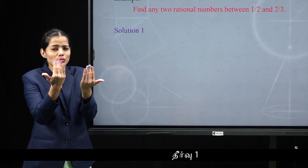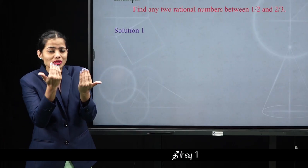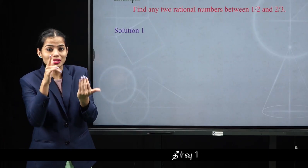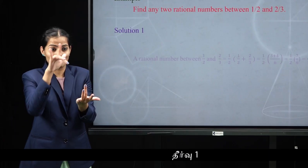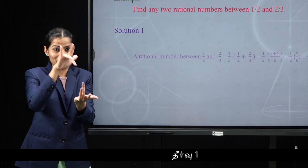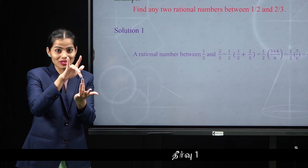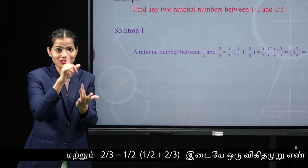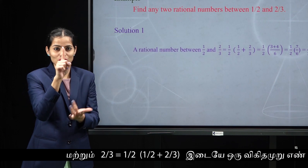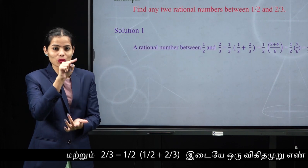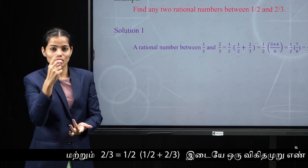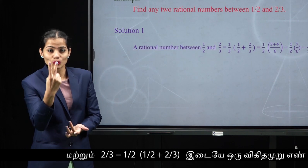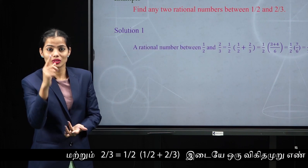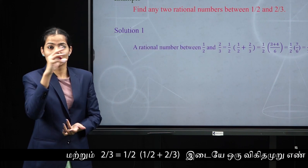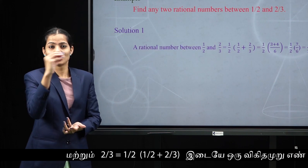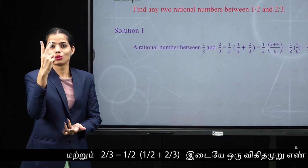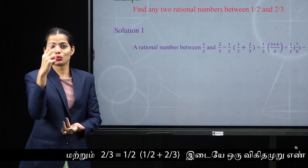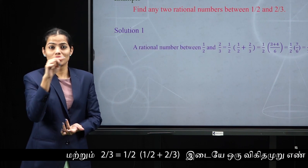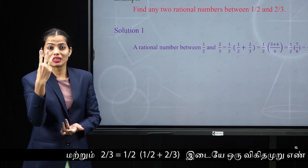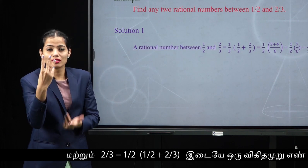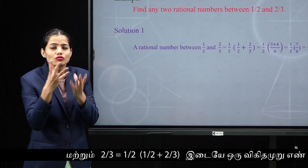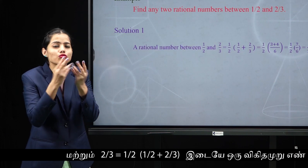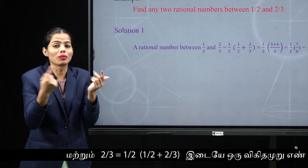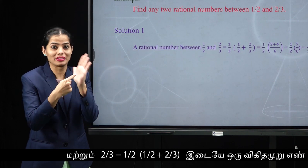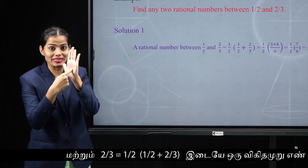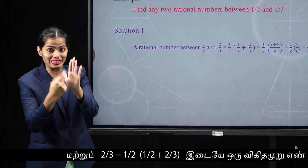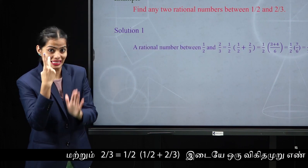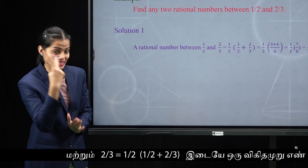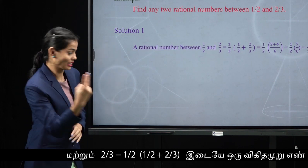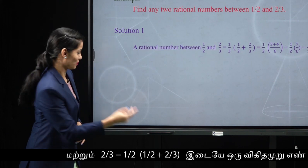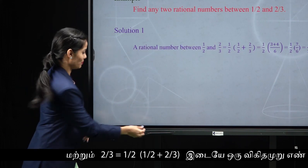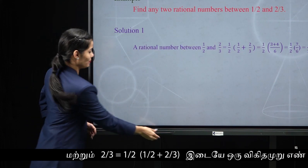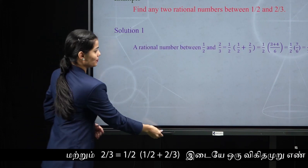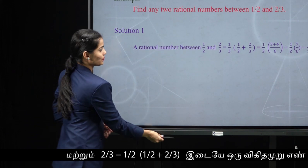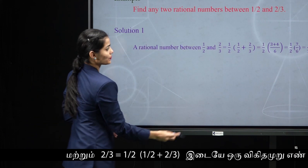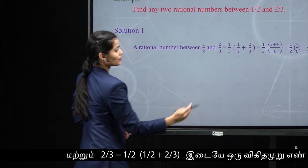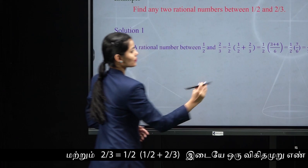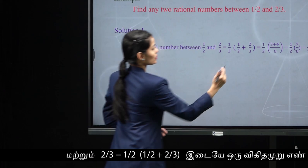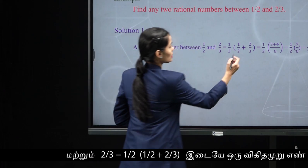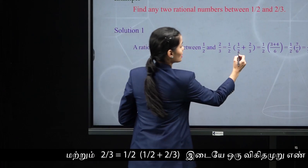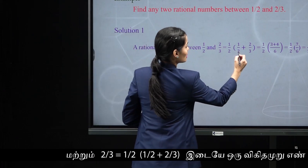தீர்வு 1 மற்றும் 2/3 ஈடு 1/2